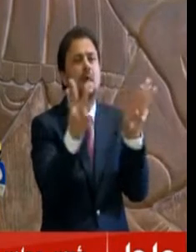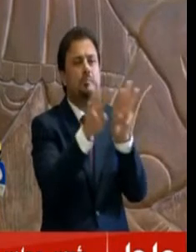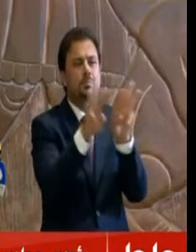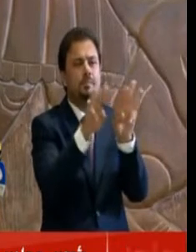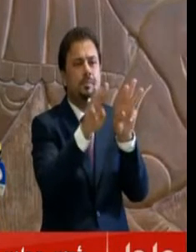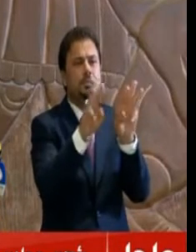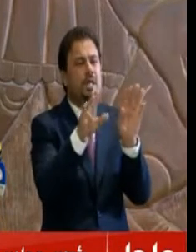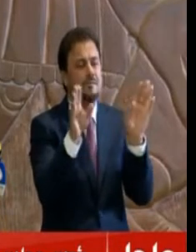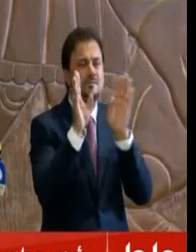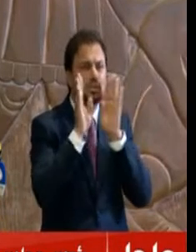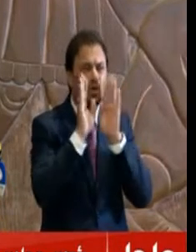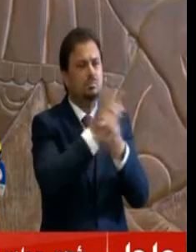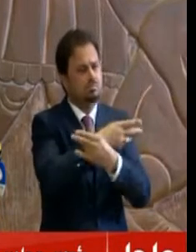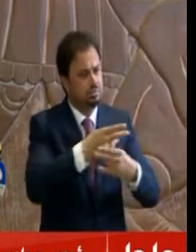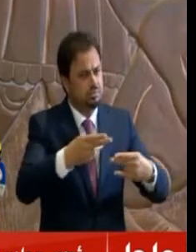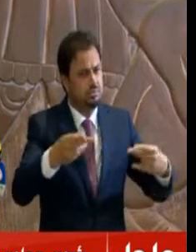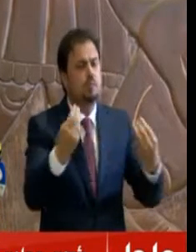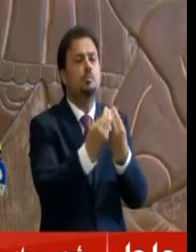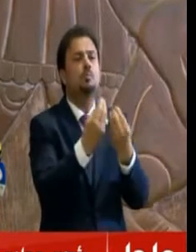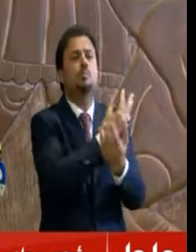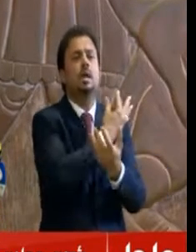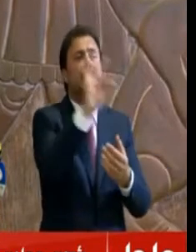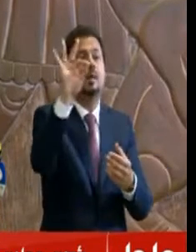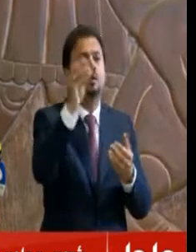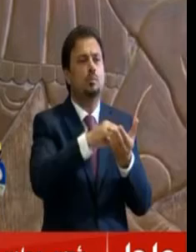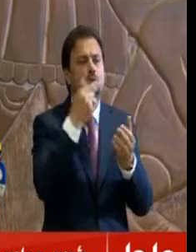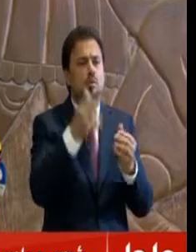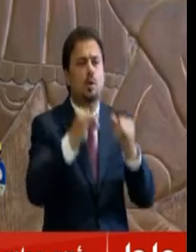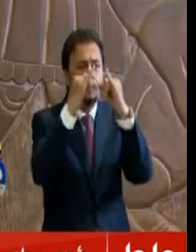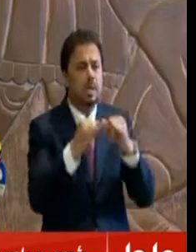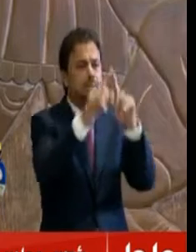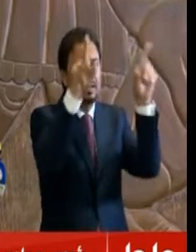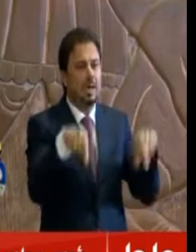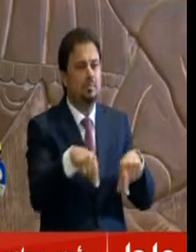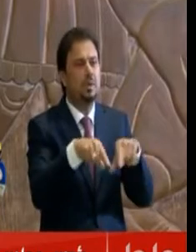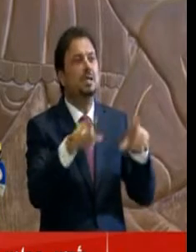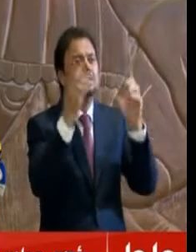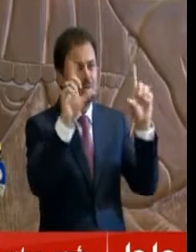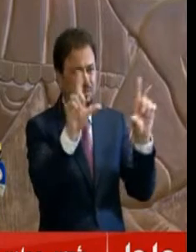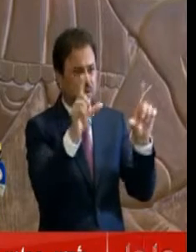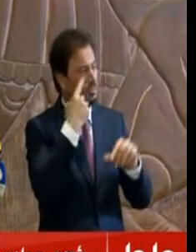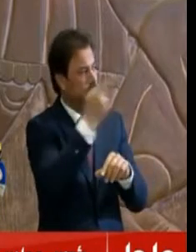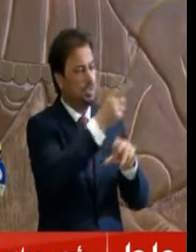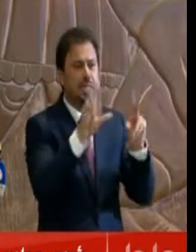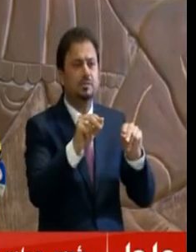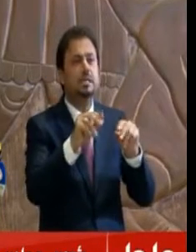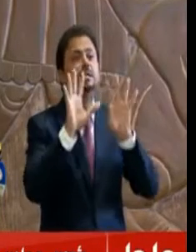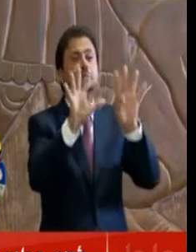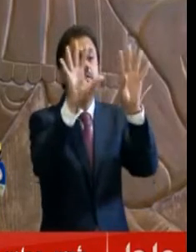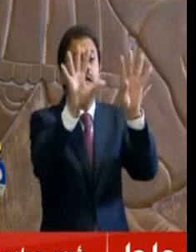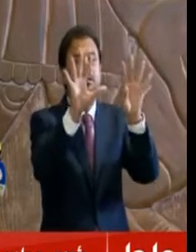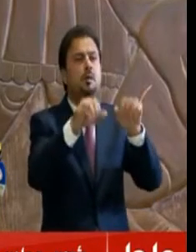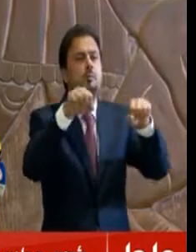للمفوضية وعلى مواقع التواصل الاجتماعي ومراكز عرض النتائج ل19 مكتب